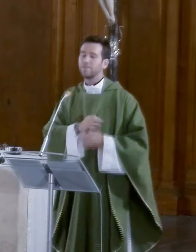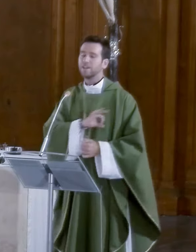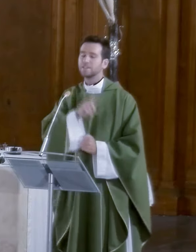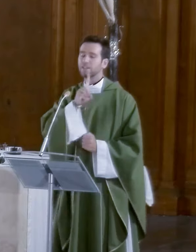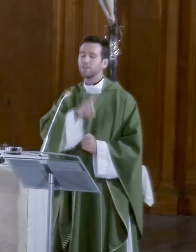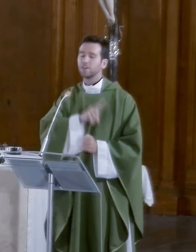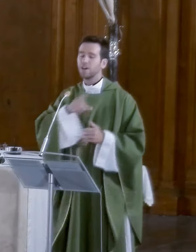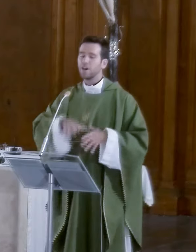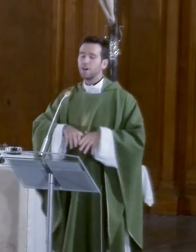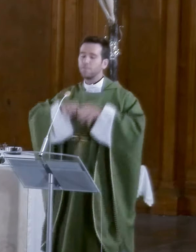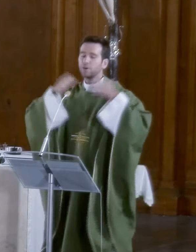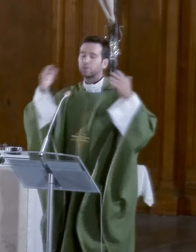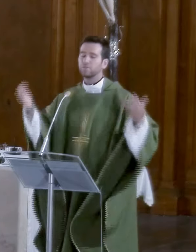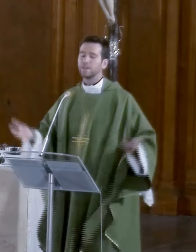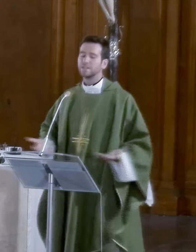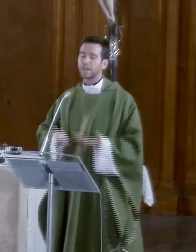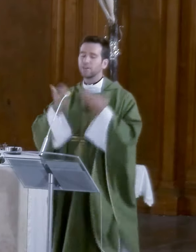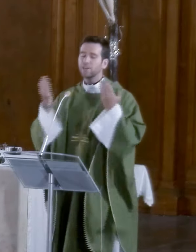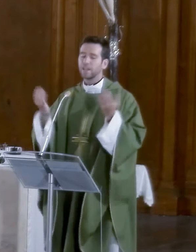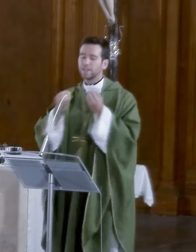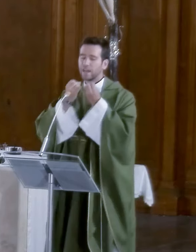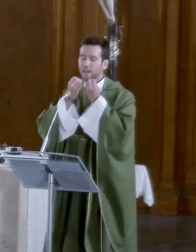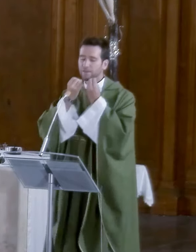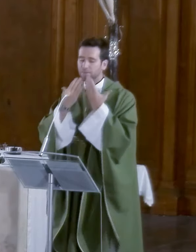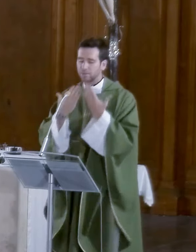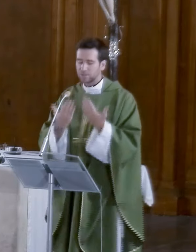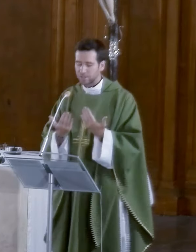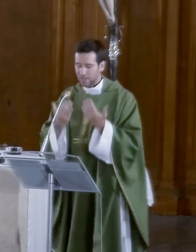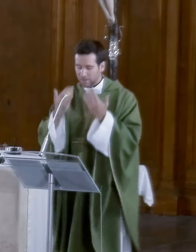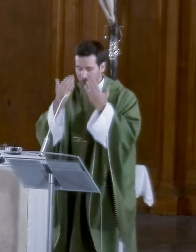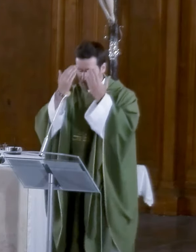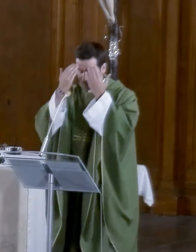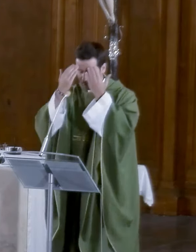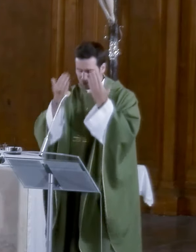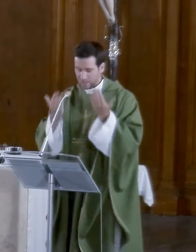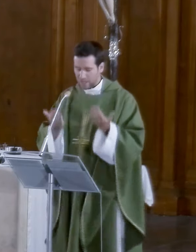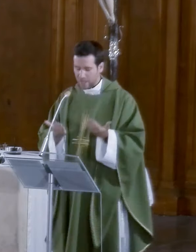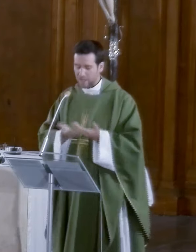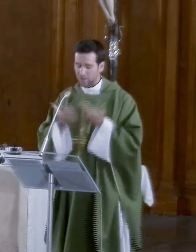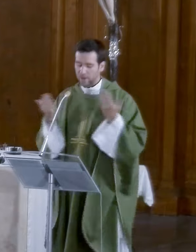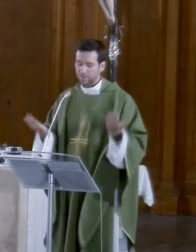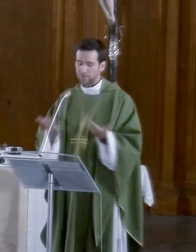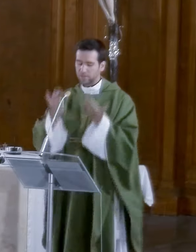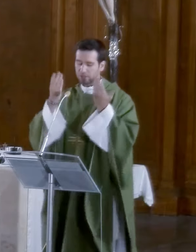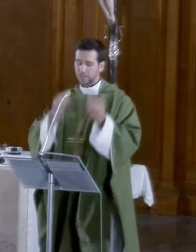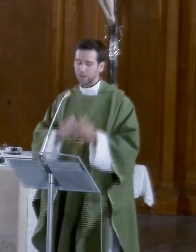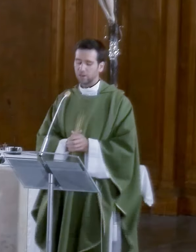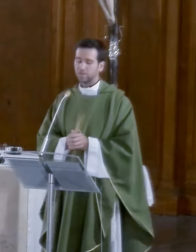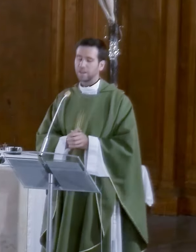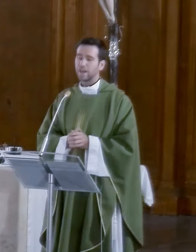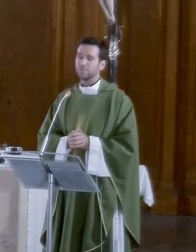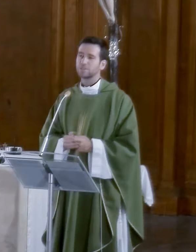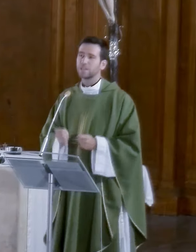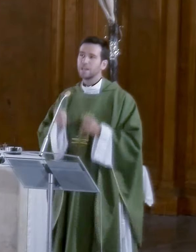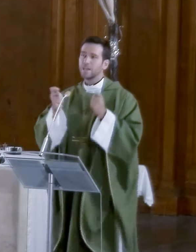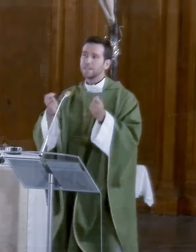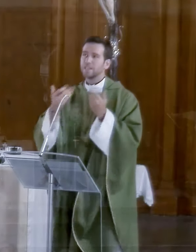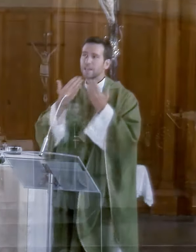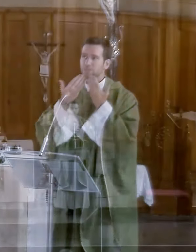que ama el Señor. Por tu inmensa gloria te alabamos, te bendecimos, te adoramos, te